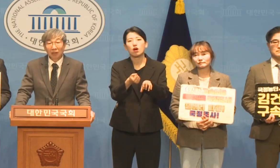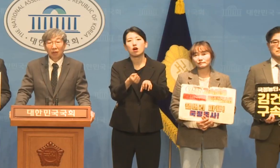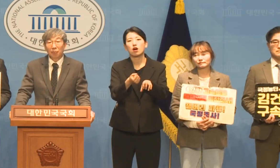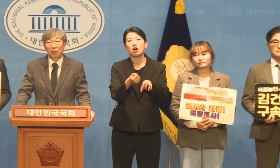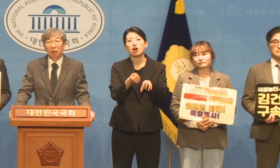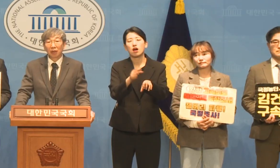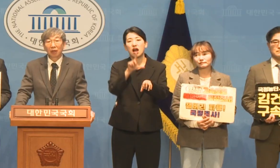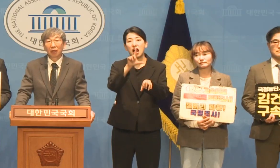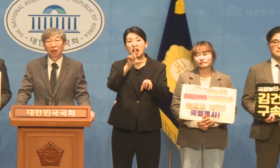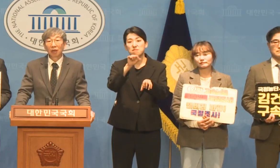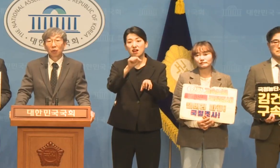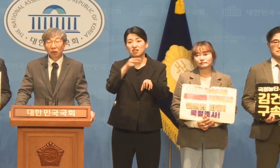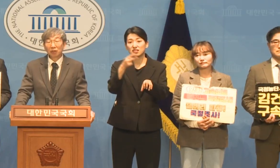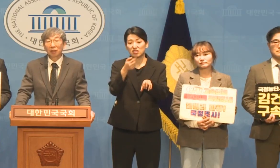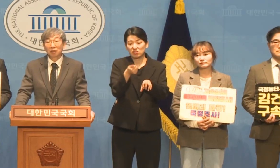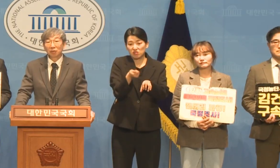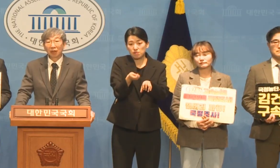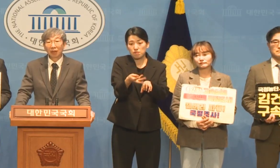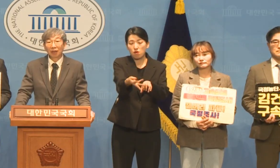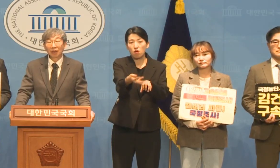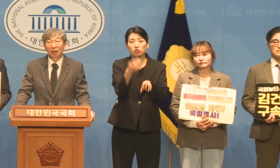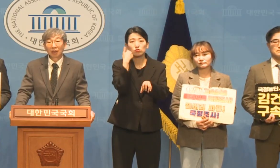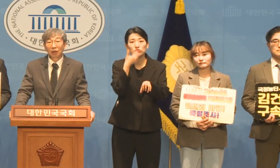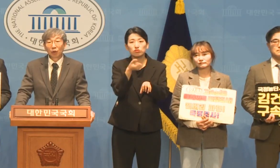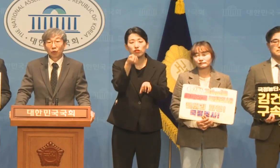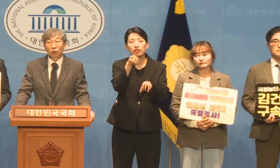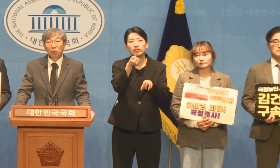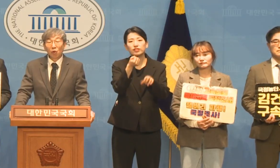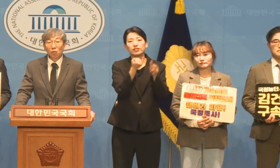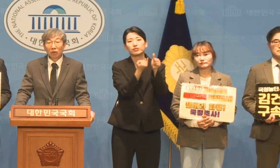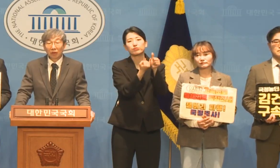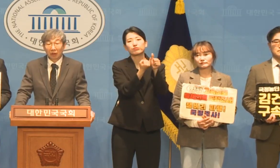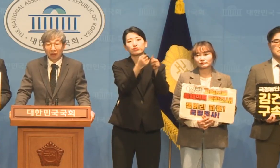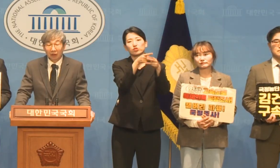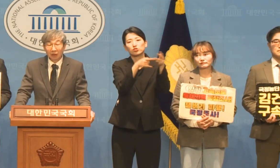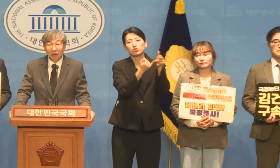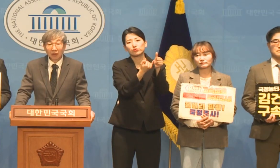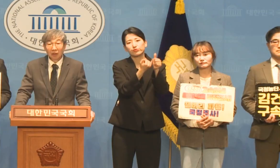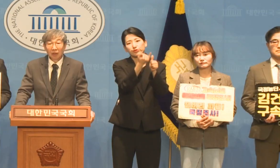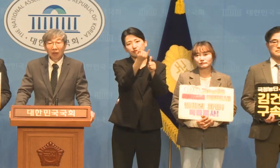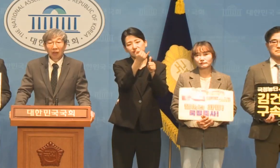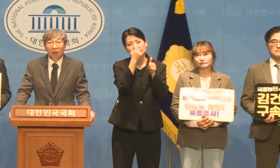39,000제곱미터 12,000평이 위치해 있습니다. 국토부 공무원들은